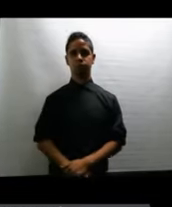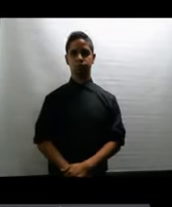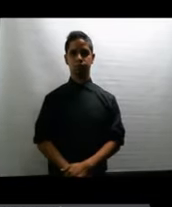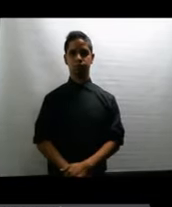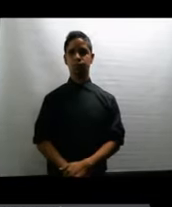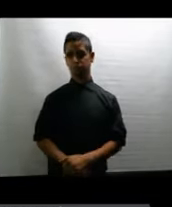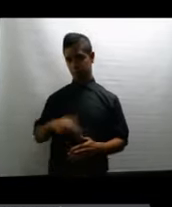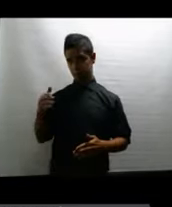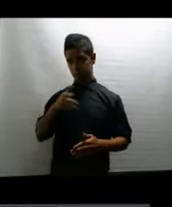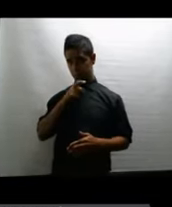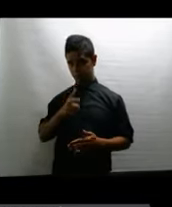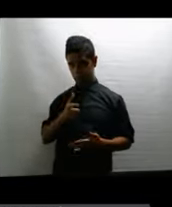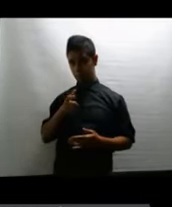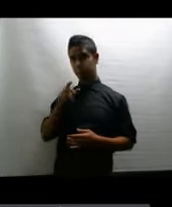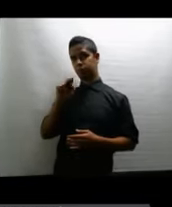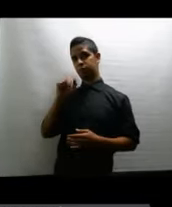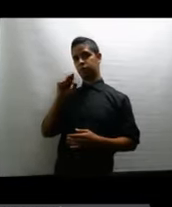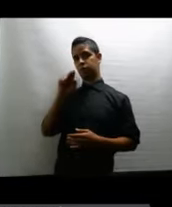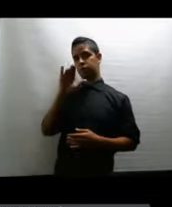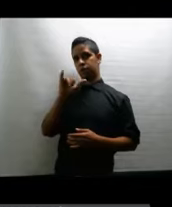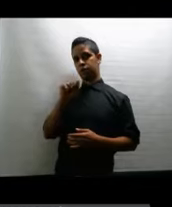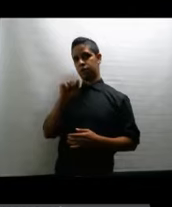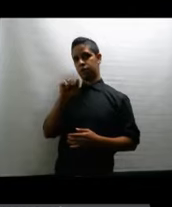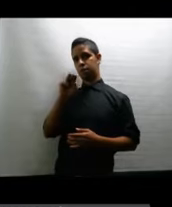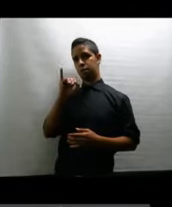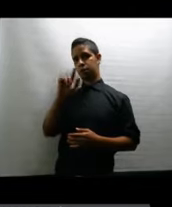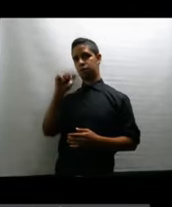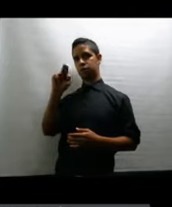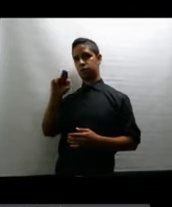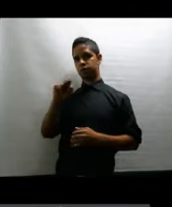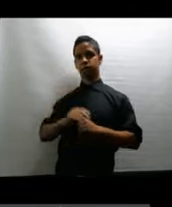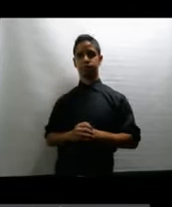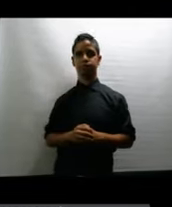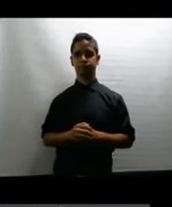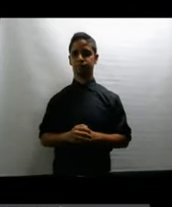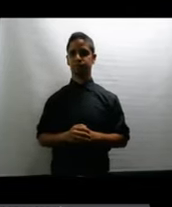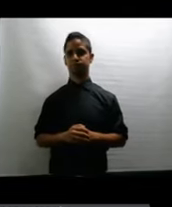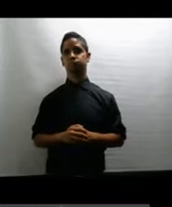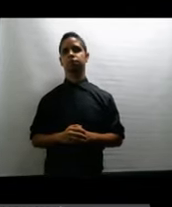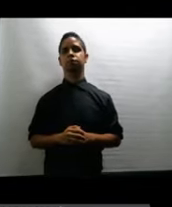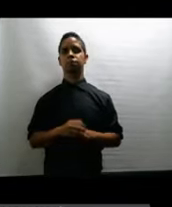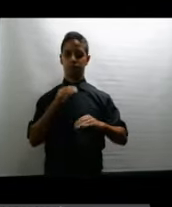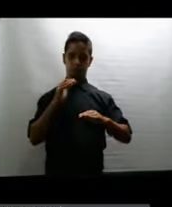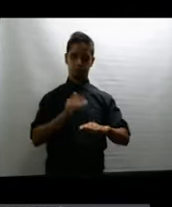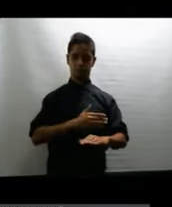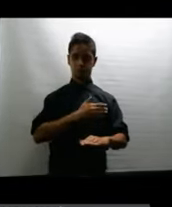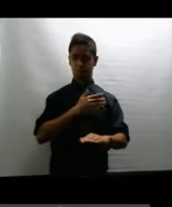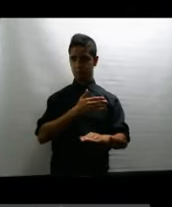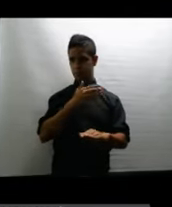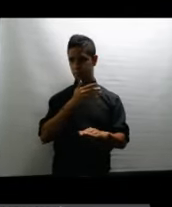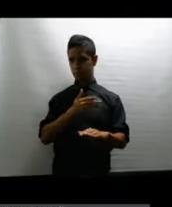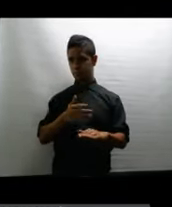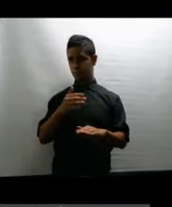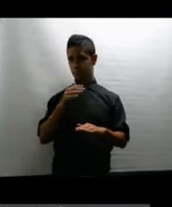lugar? Tengo espinas en las manos y el corazón.